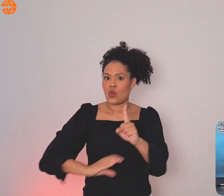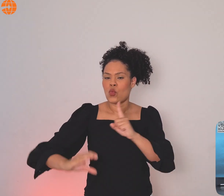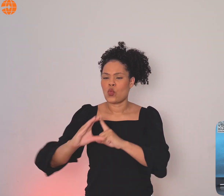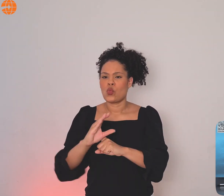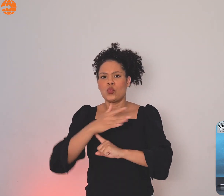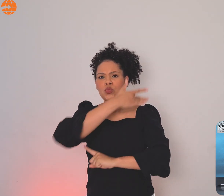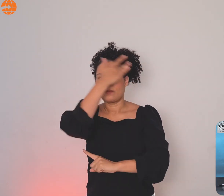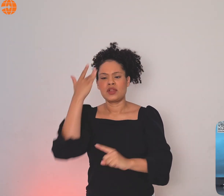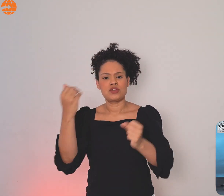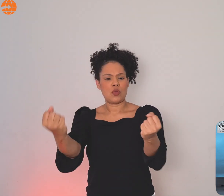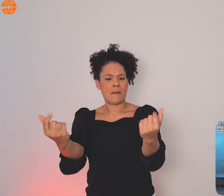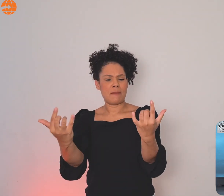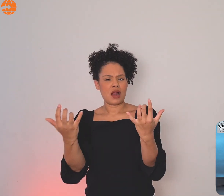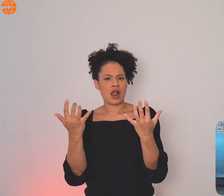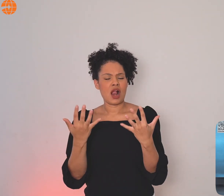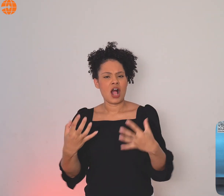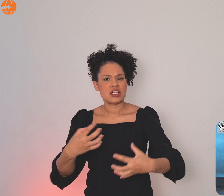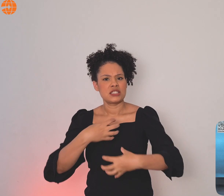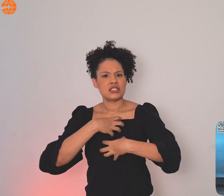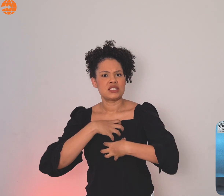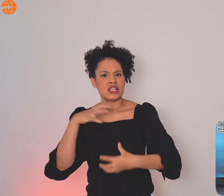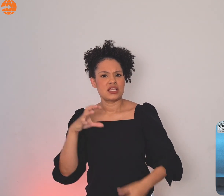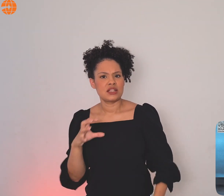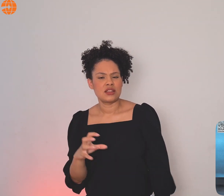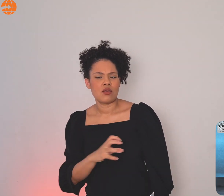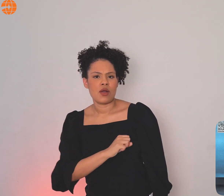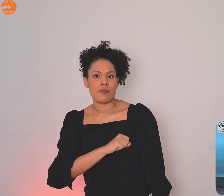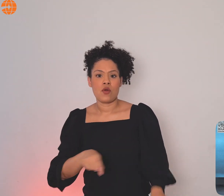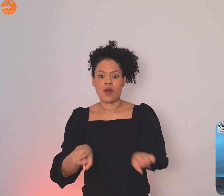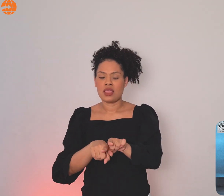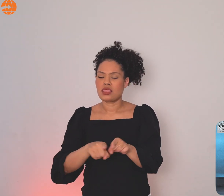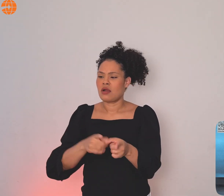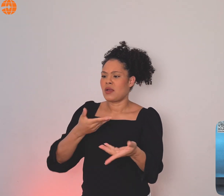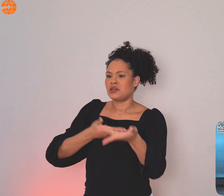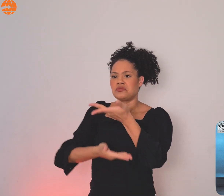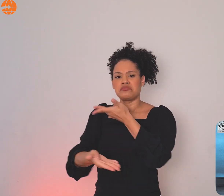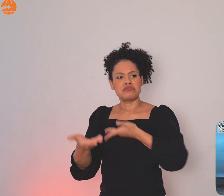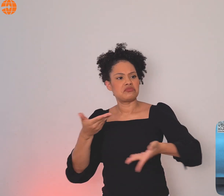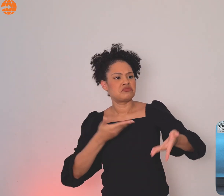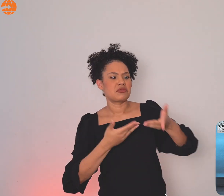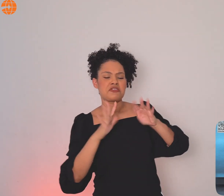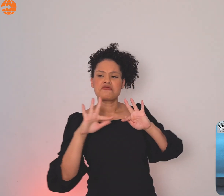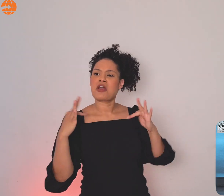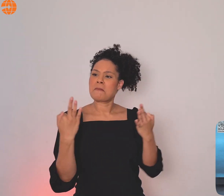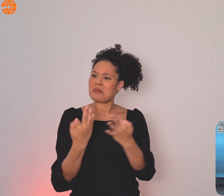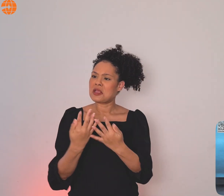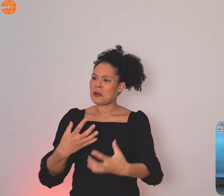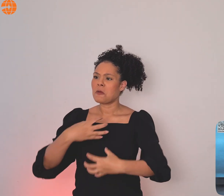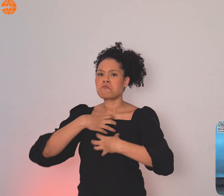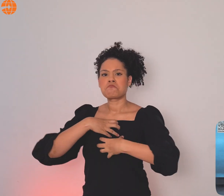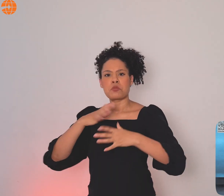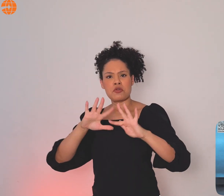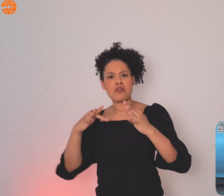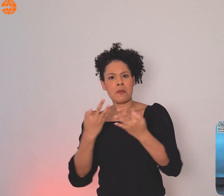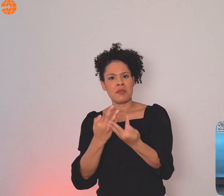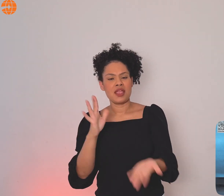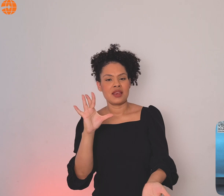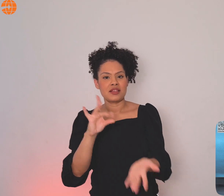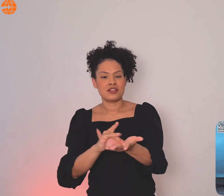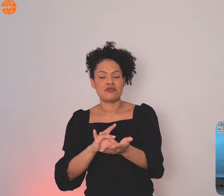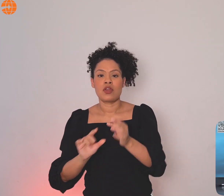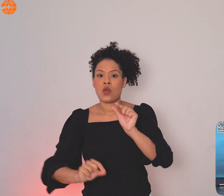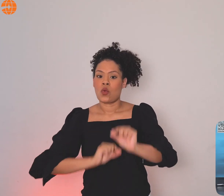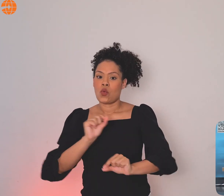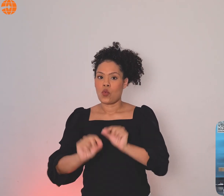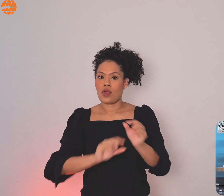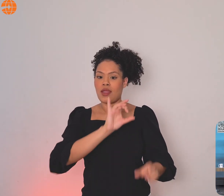onde as pessoas sintam o amor, mas se sintam num diálogo, numa conversa de família, aonde